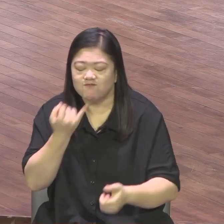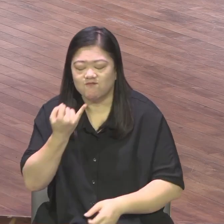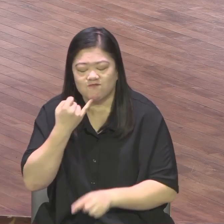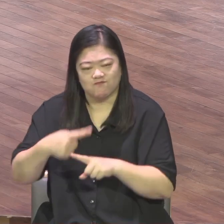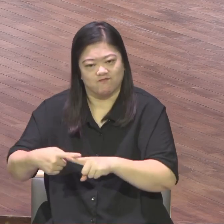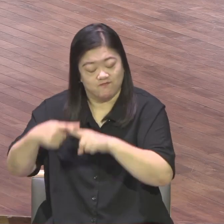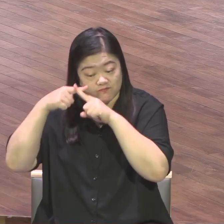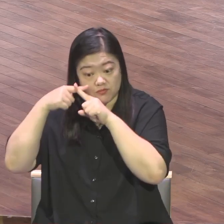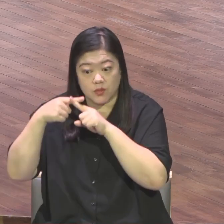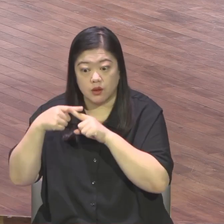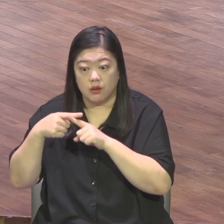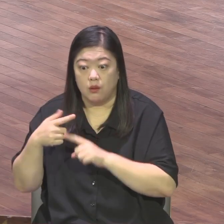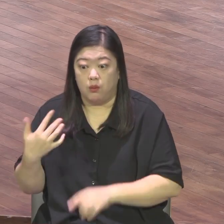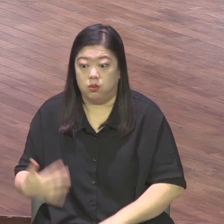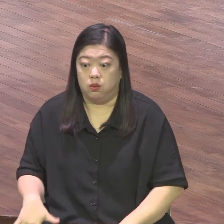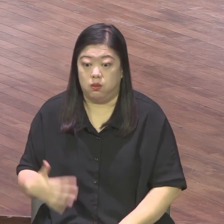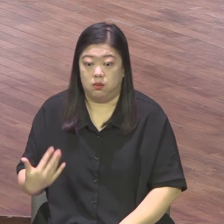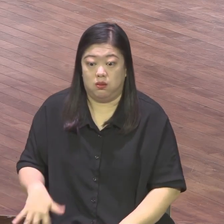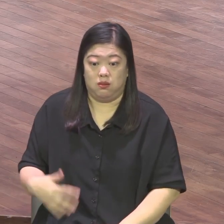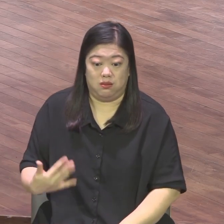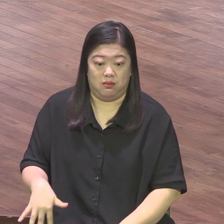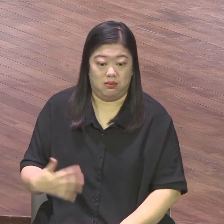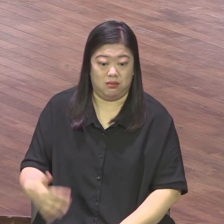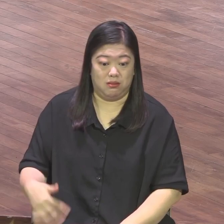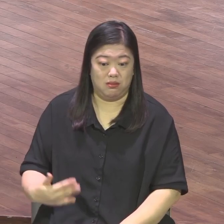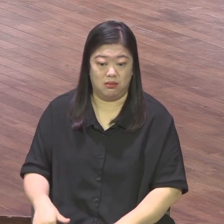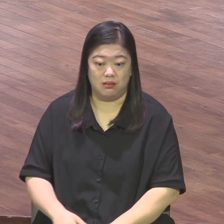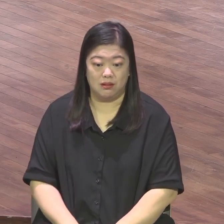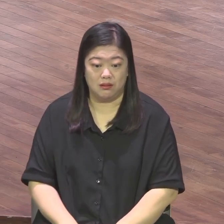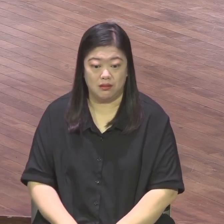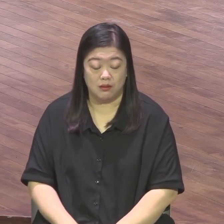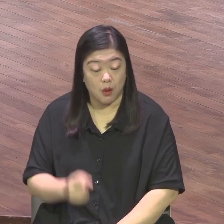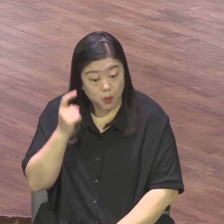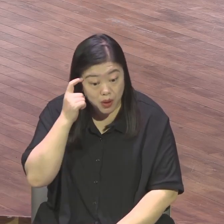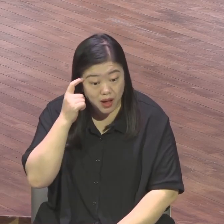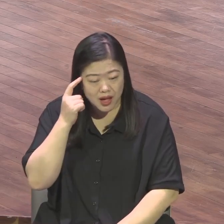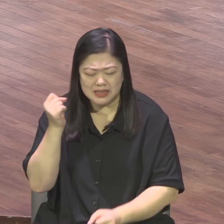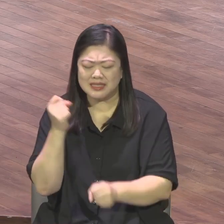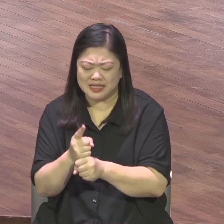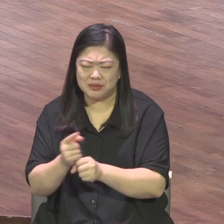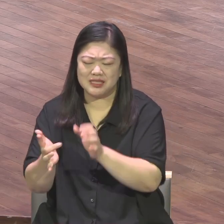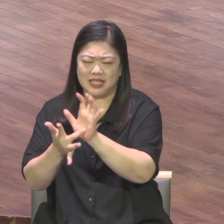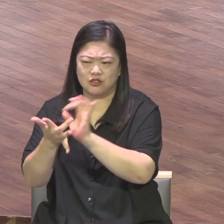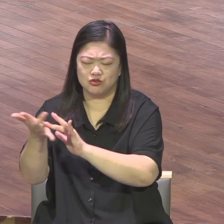영생에 내가 투자해버리겠다. 왜 부활하신 분이 만났습니까?